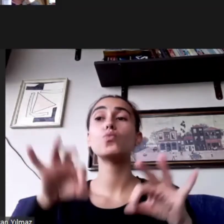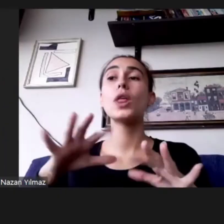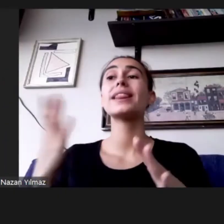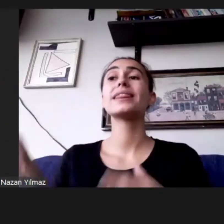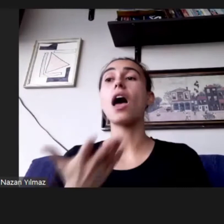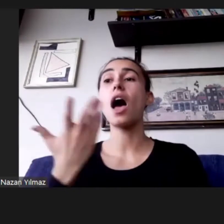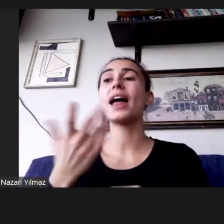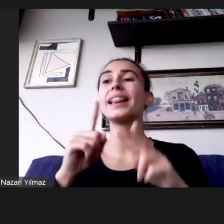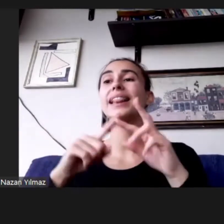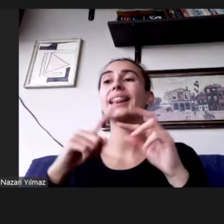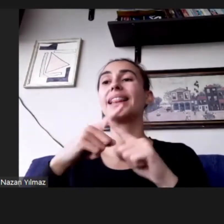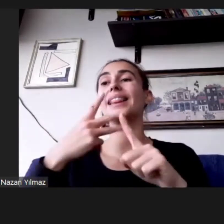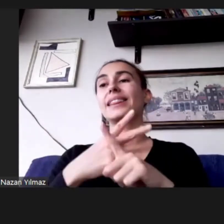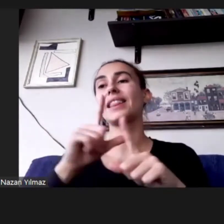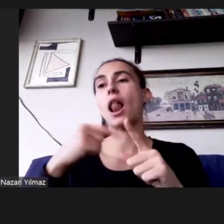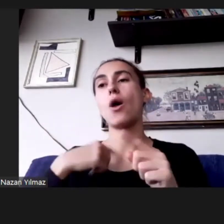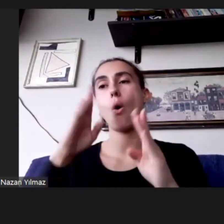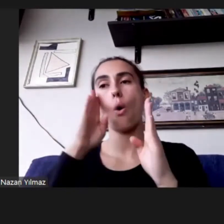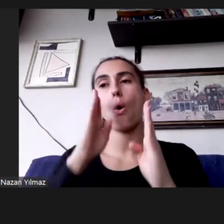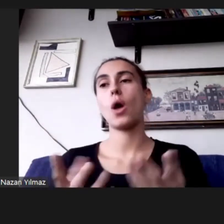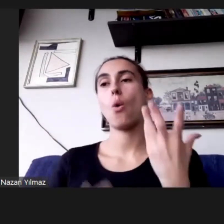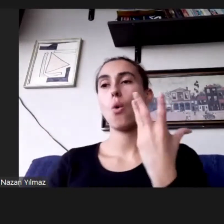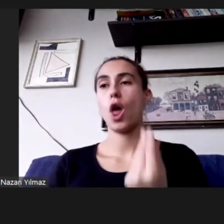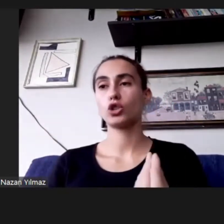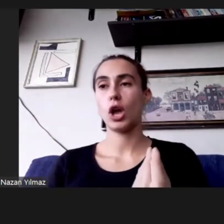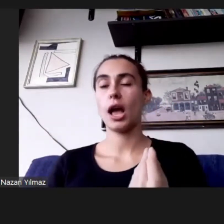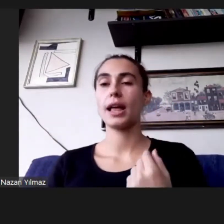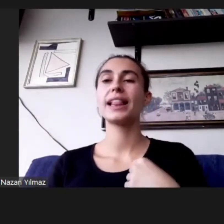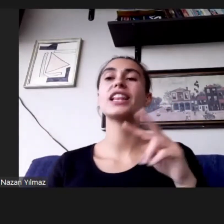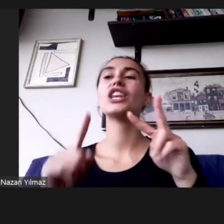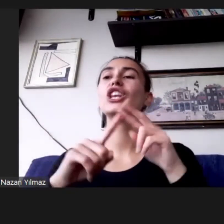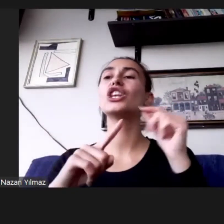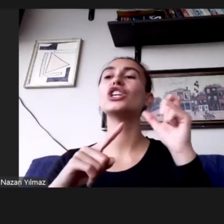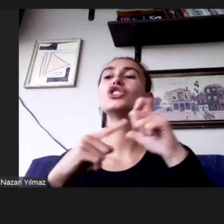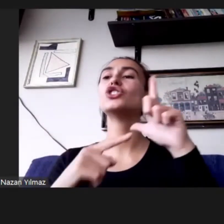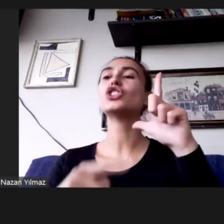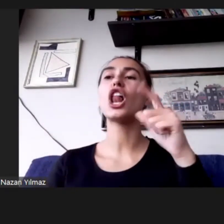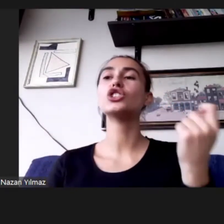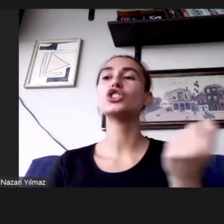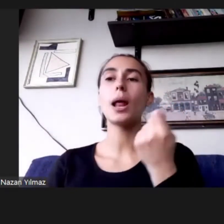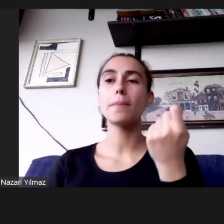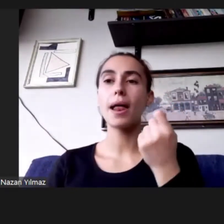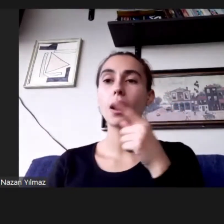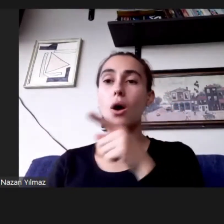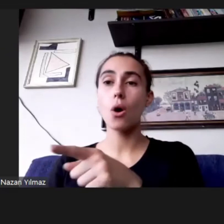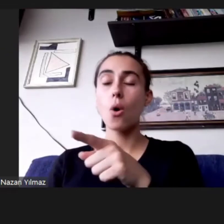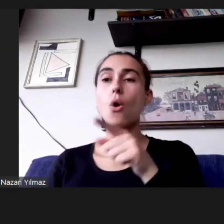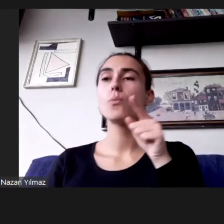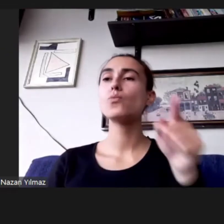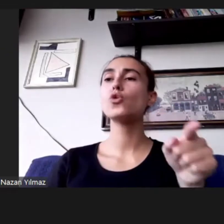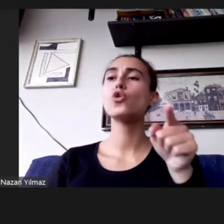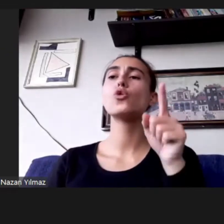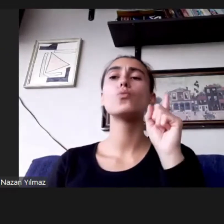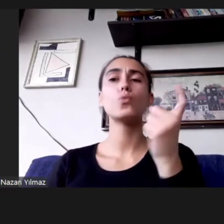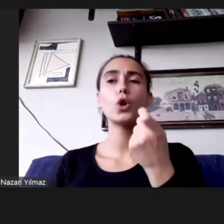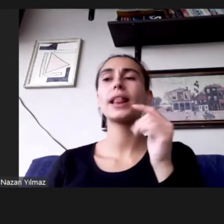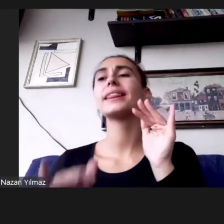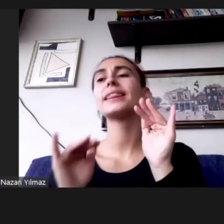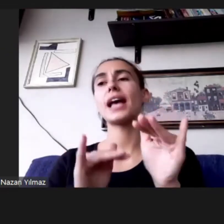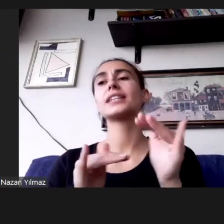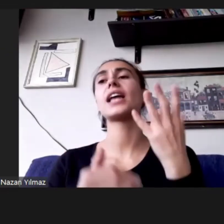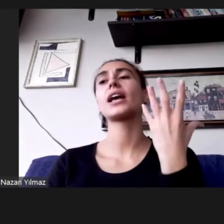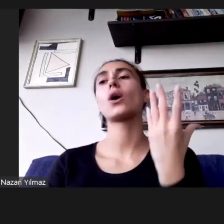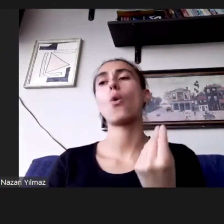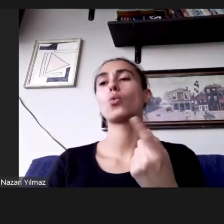nitel çalışmamızın bulgularına odaklanacağım. Zaten nicel çalışmamızın bulguları da nitel çalışmamızın bulgularını destekler